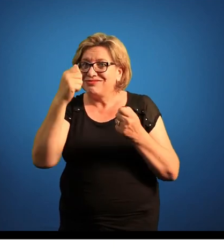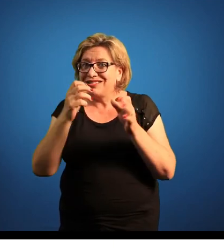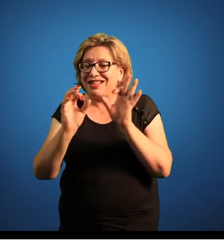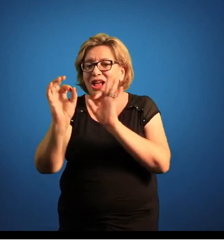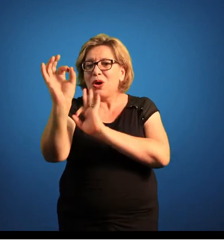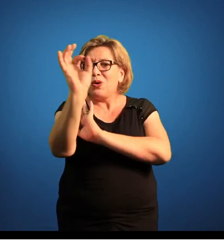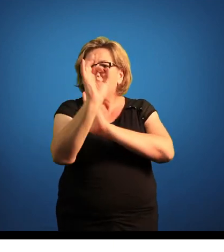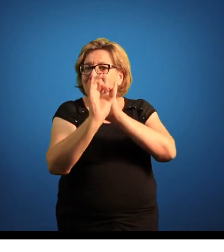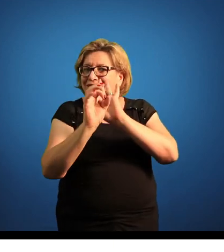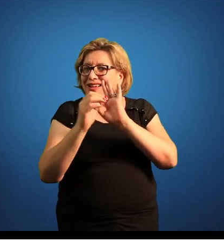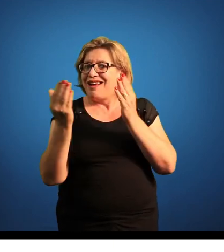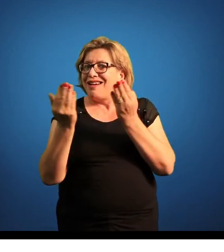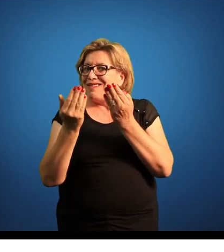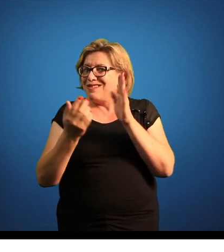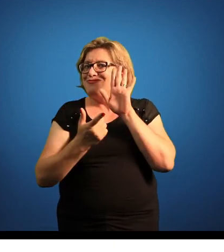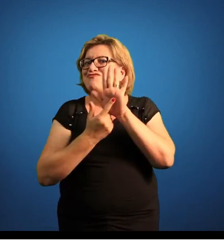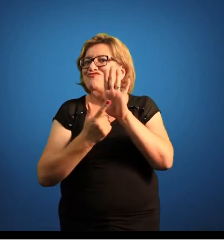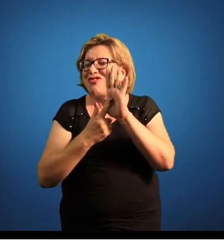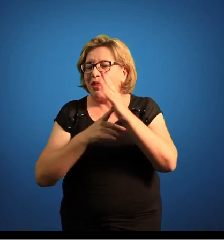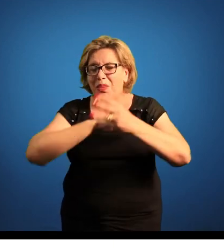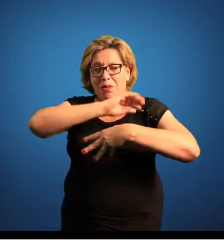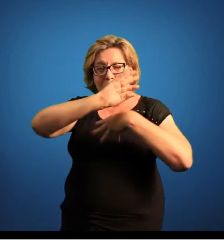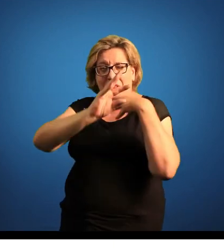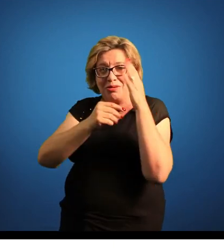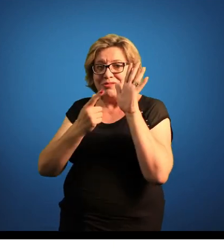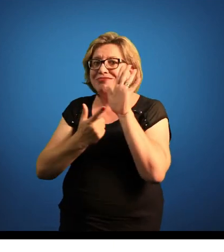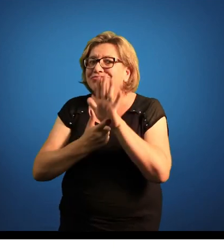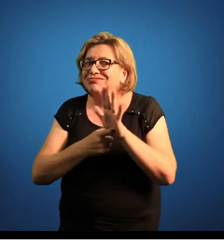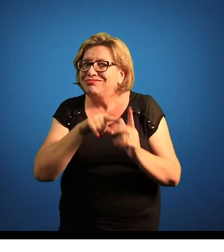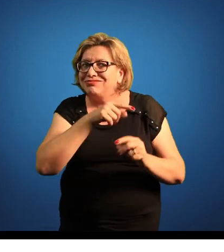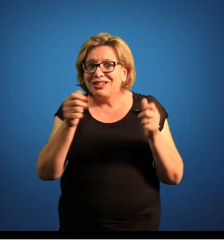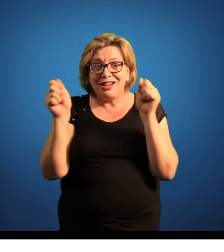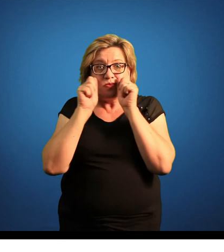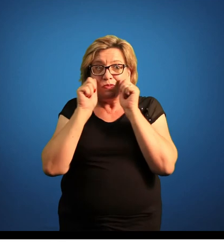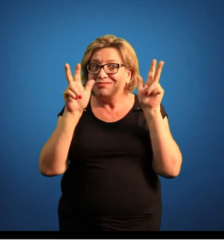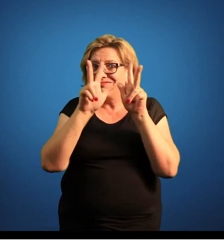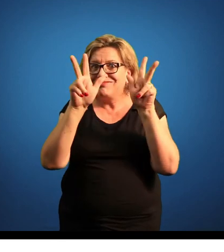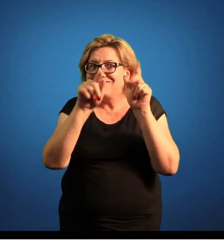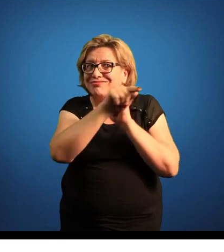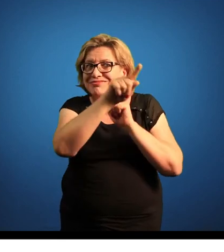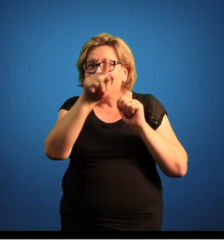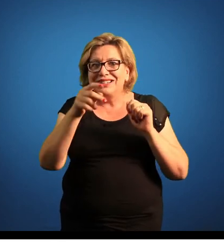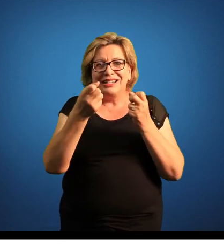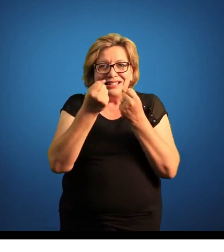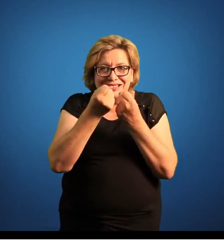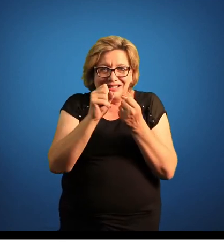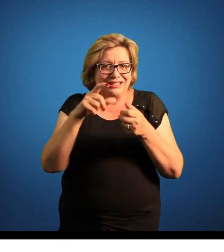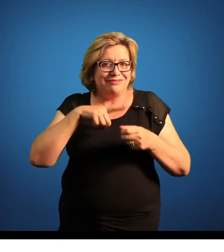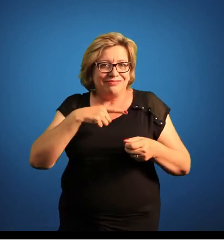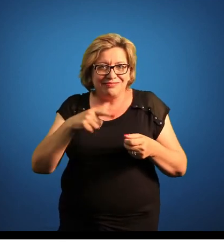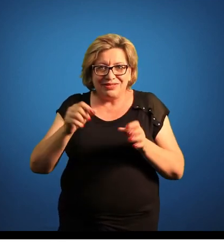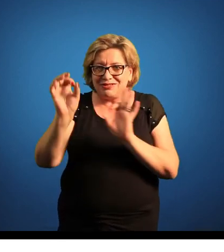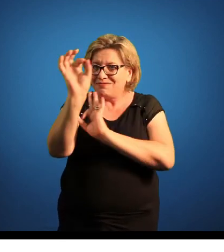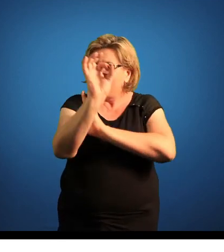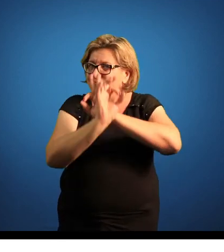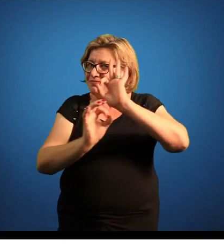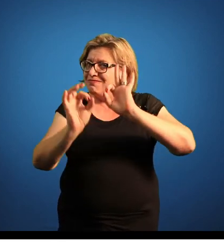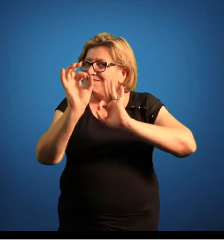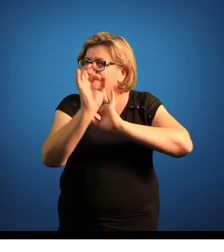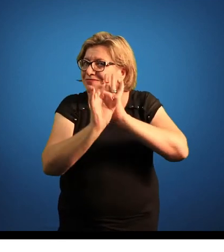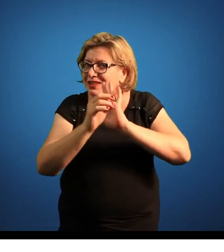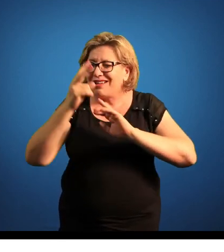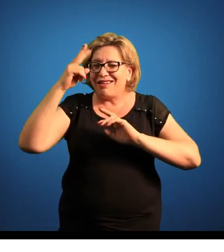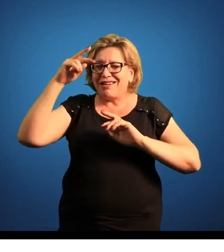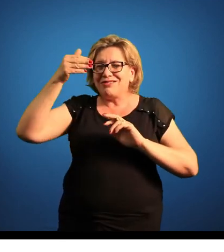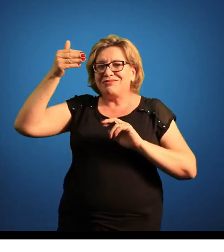aqui propositalmente eu deixei fora de ordem, só para chamar a atenção de vocês, que se a série não tiver em ordem, vocês lembram